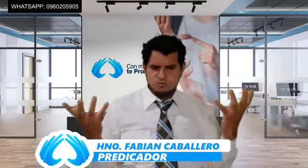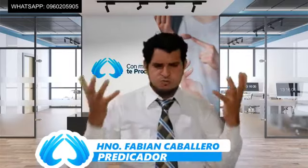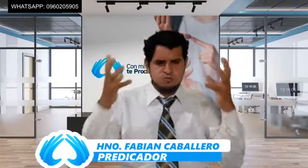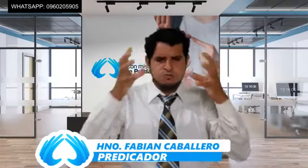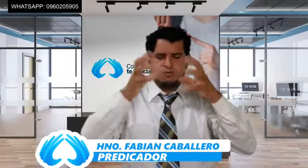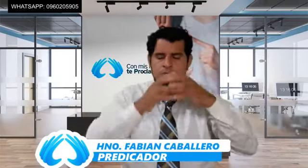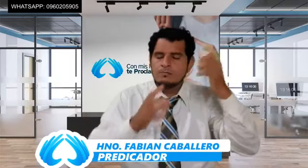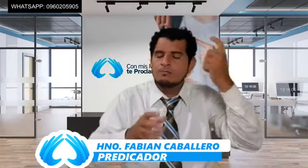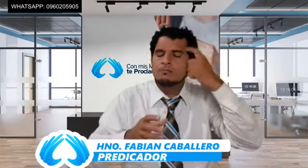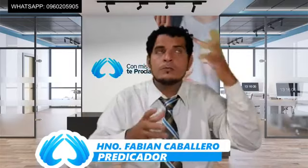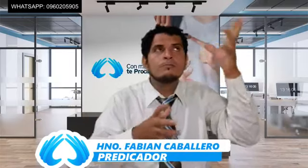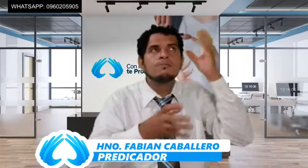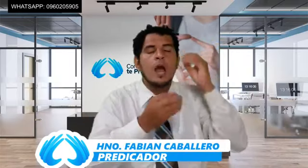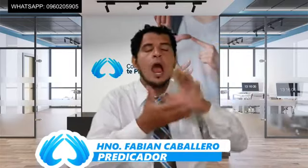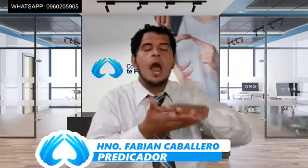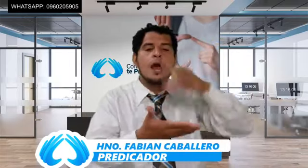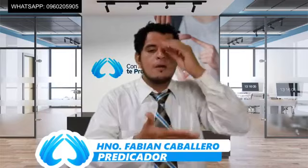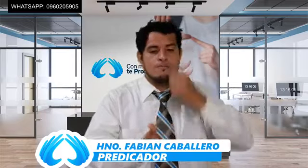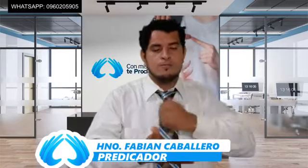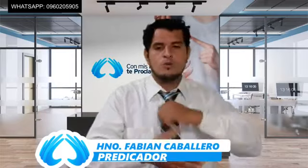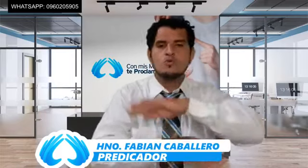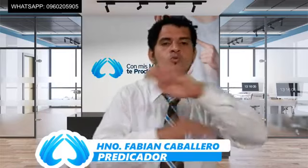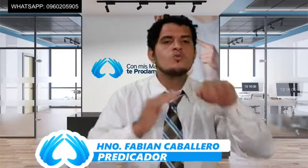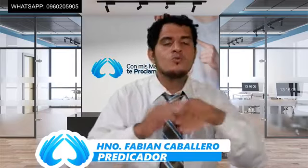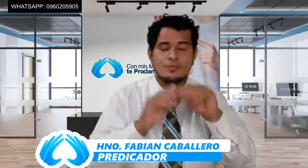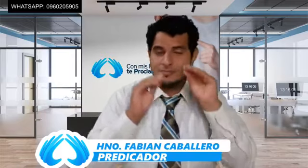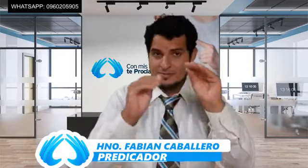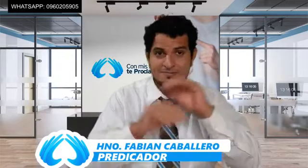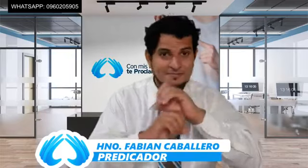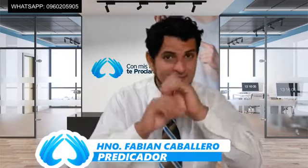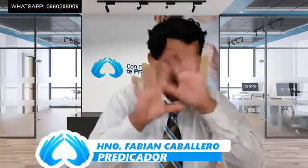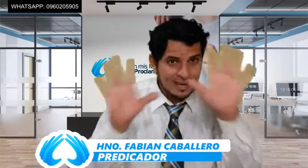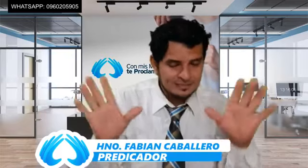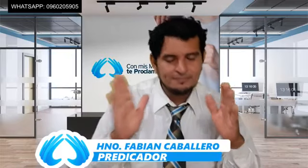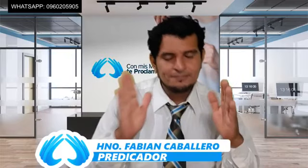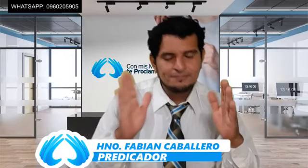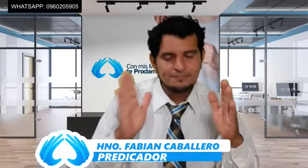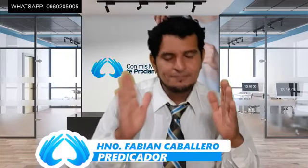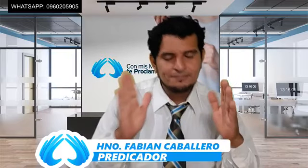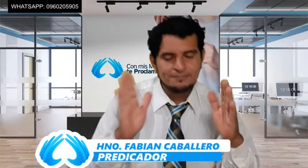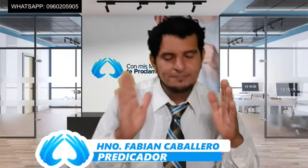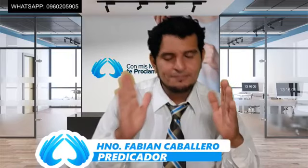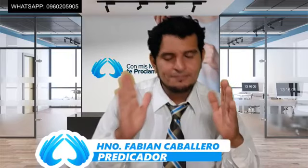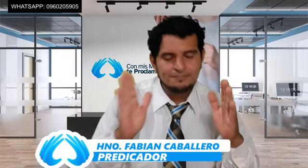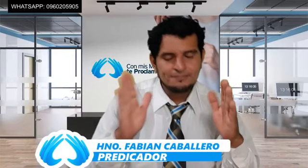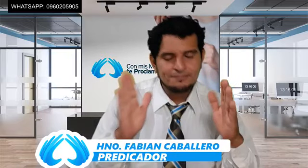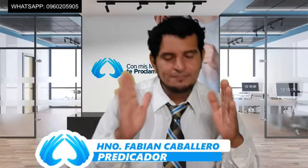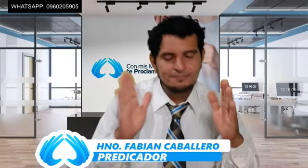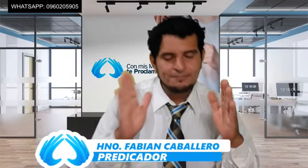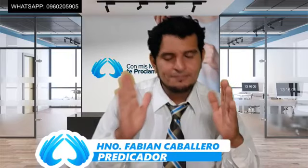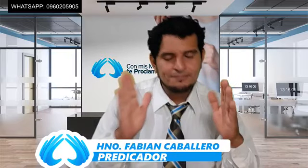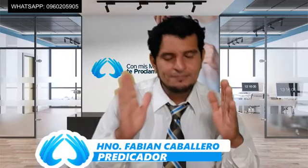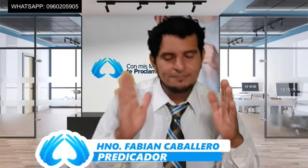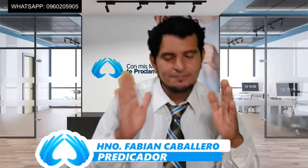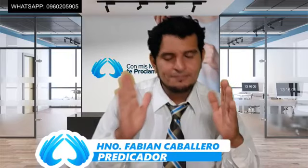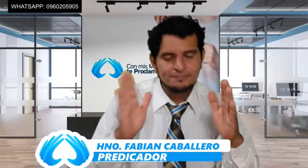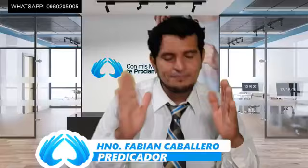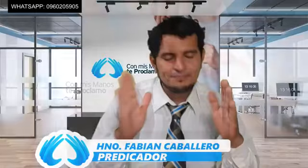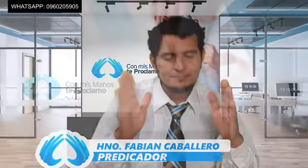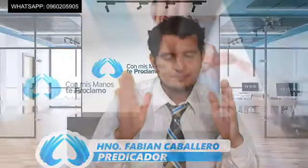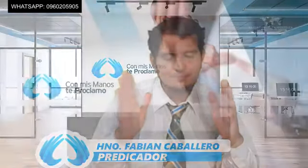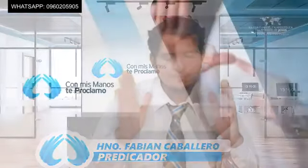pero sabemos que las personas sordas no tienen el conocimiento. Pero sabemos que poco a poco, con la ayuda de Dios y con estas clases, pues vamos a